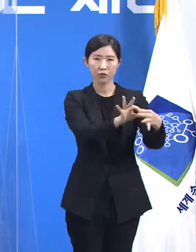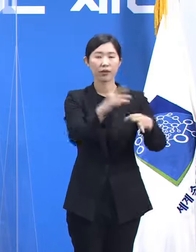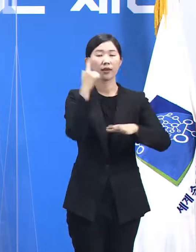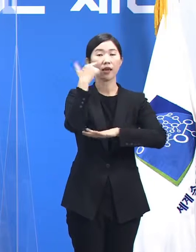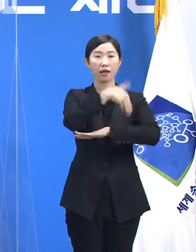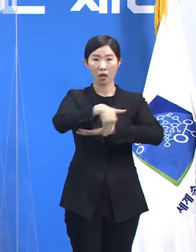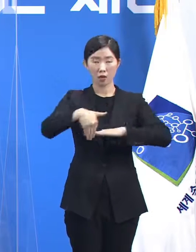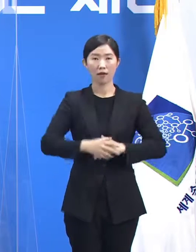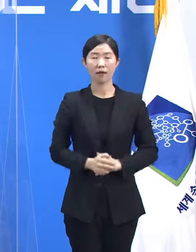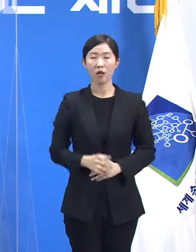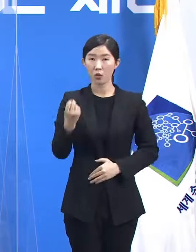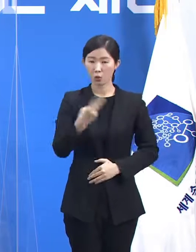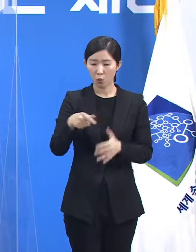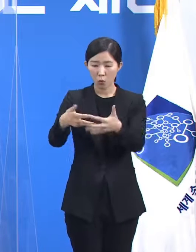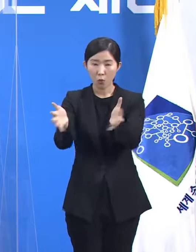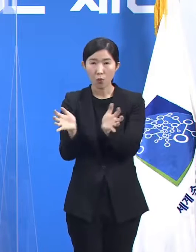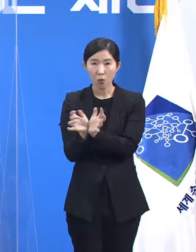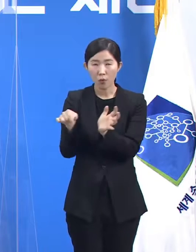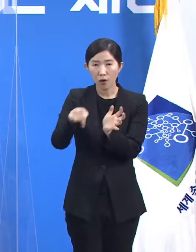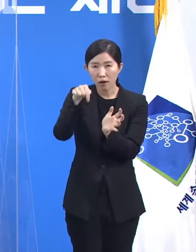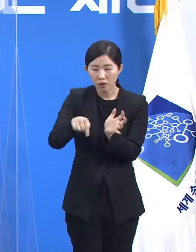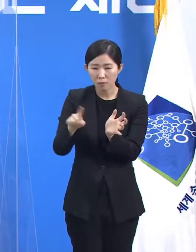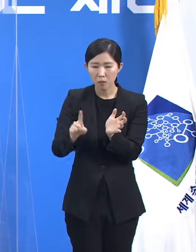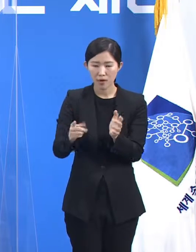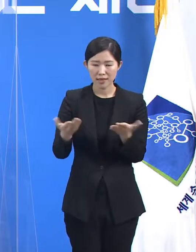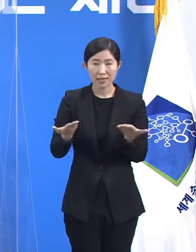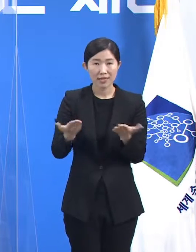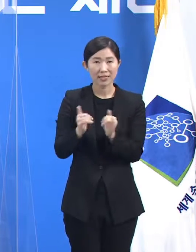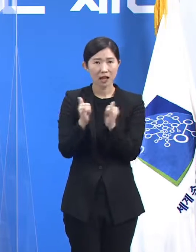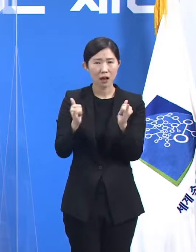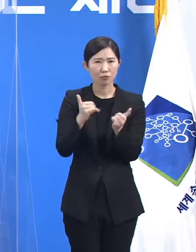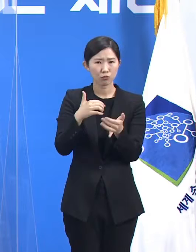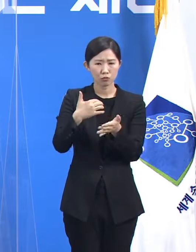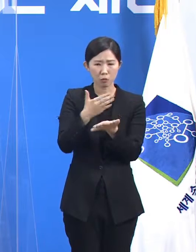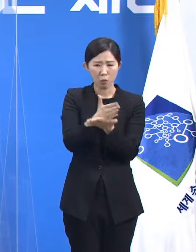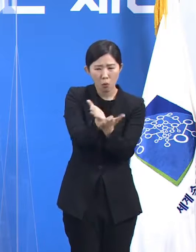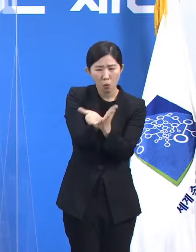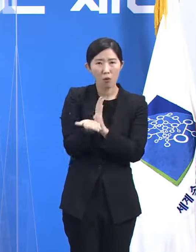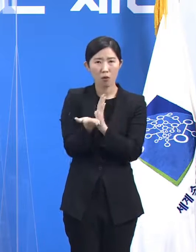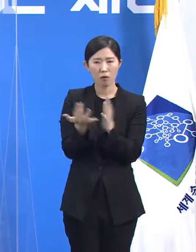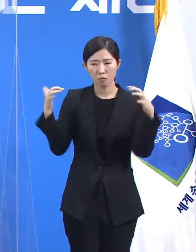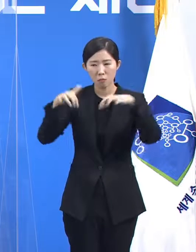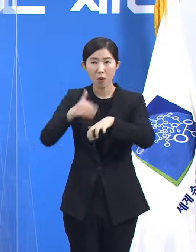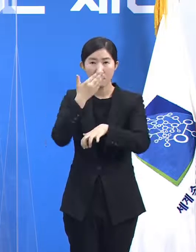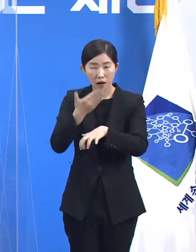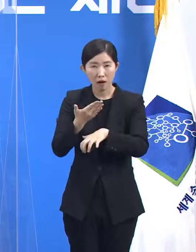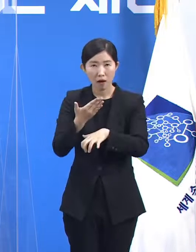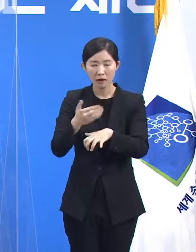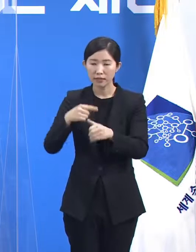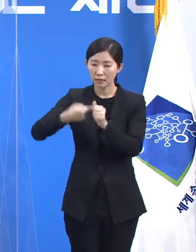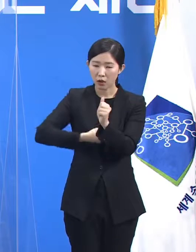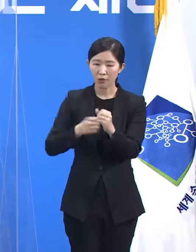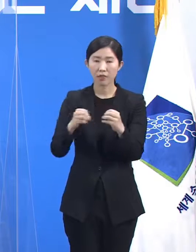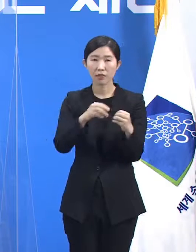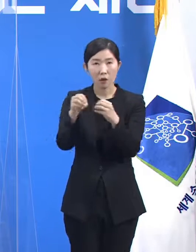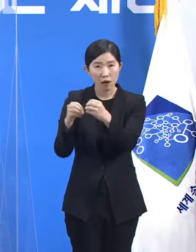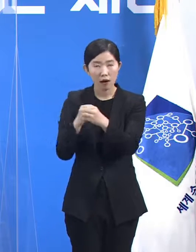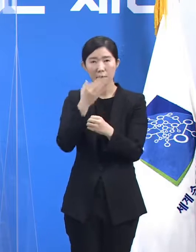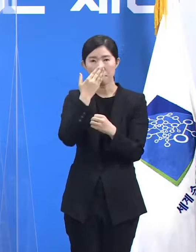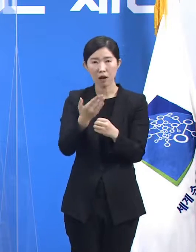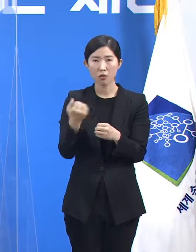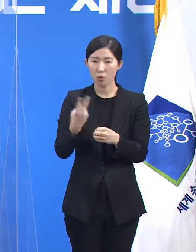이 플랫폼을 통해서 각 프리랜서들이 업종별로 좀 커뮤니티를 형성하고 스스로 뭐 업무와 관련한